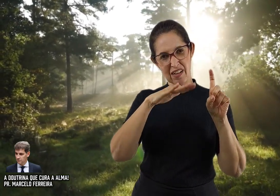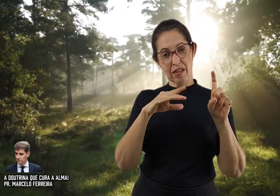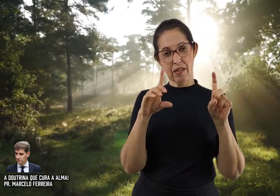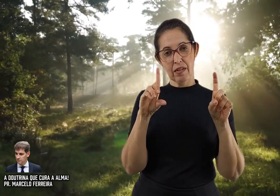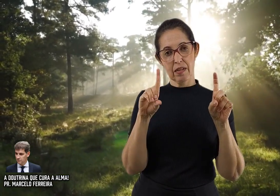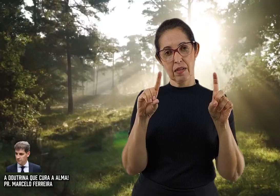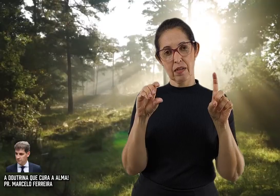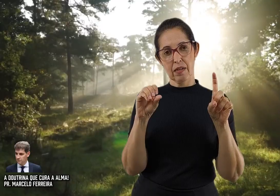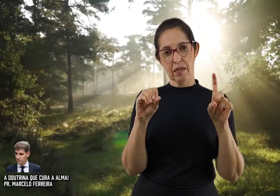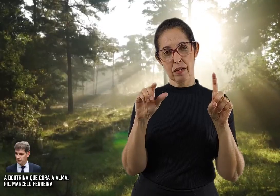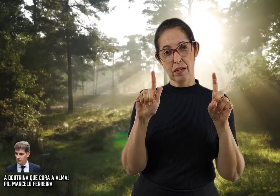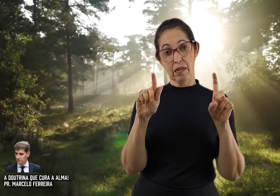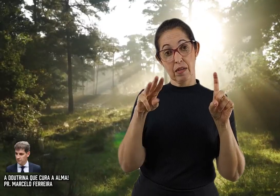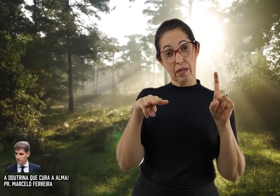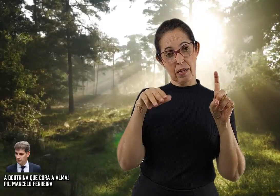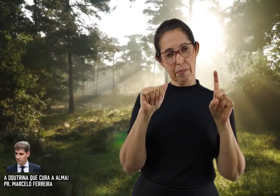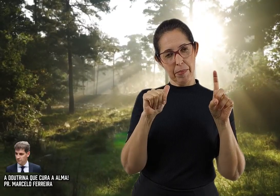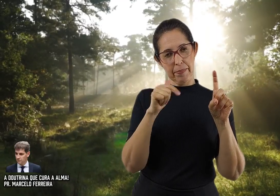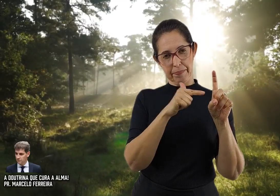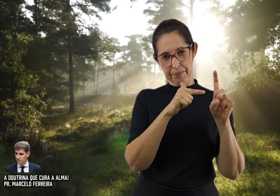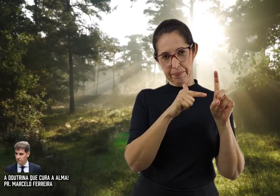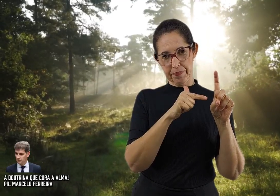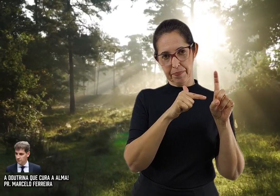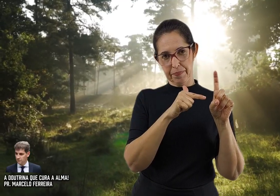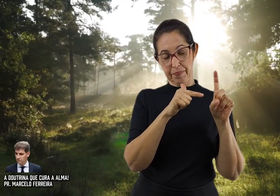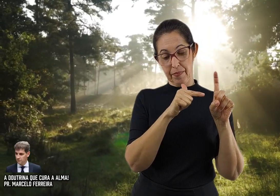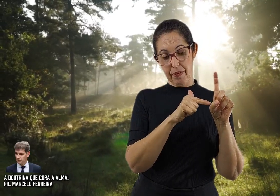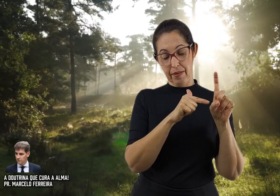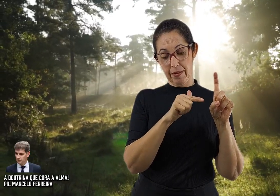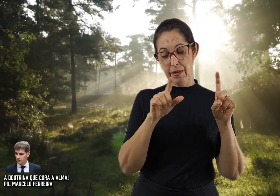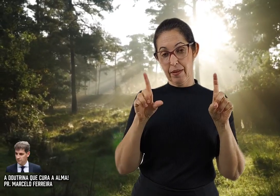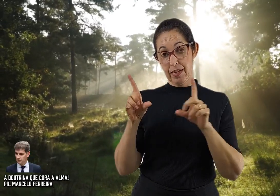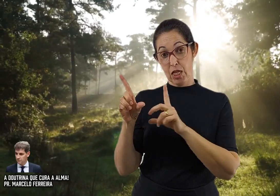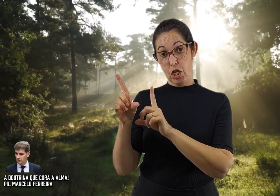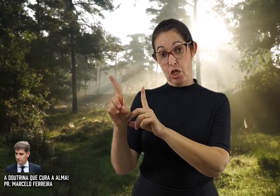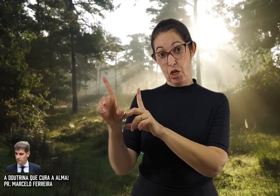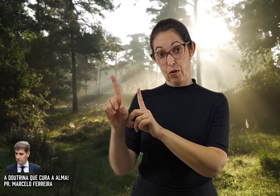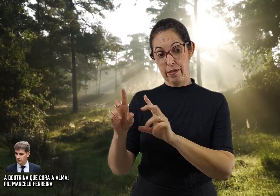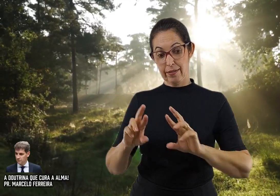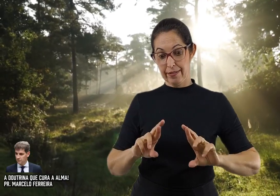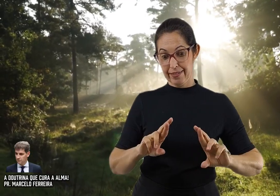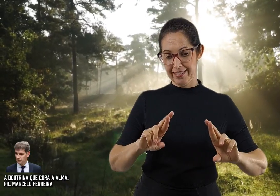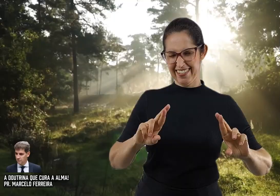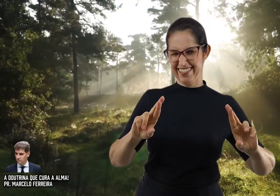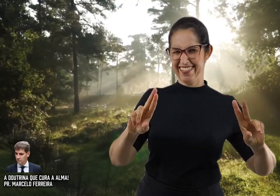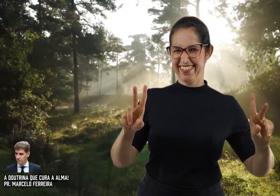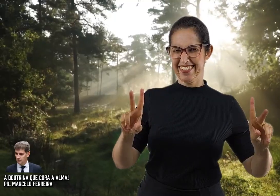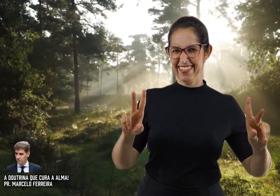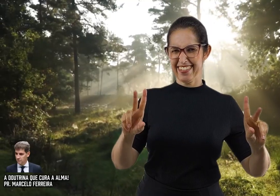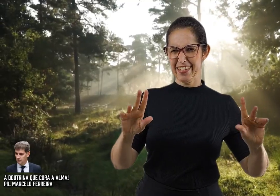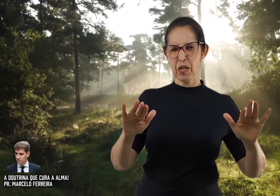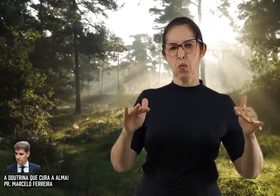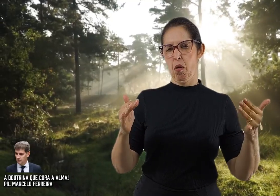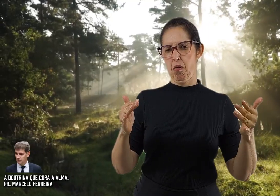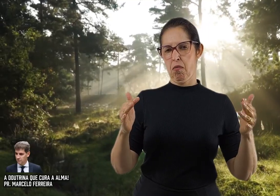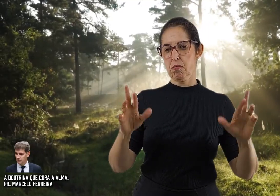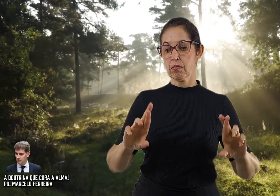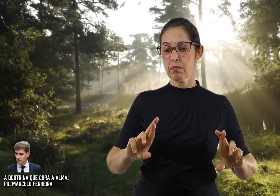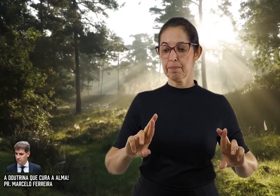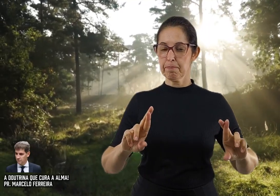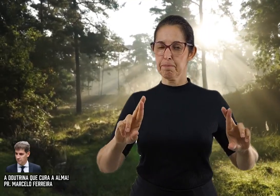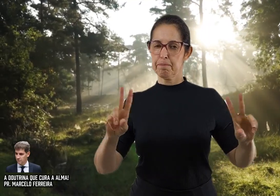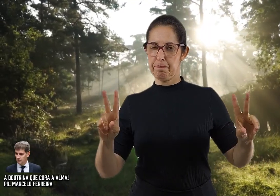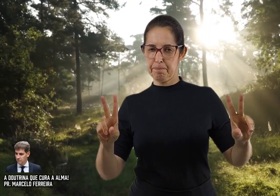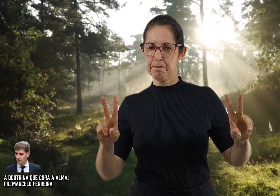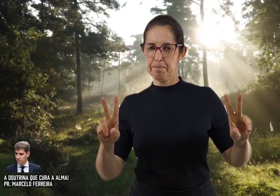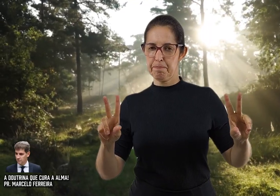Dogmas é uma coisa, doutrina é outra coisa. Mas, pastor, qual é a diferença?